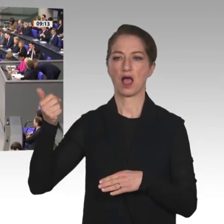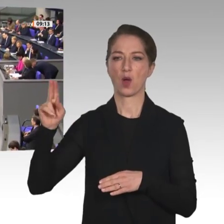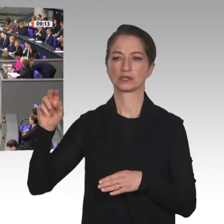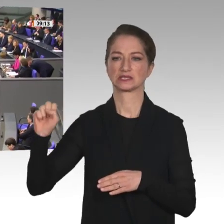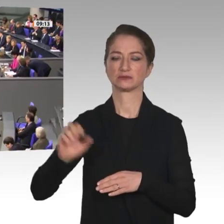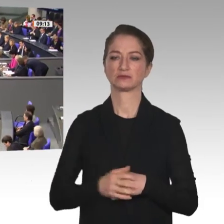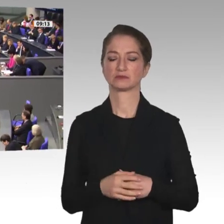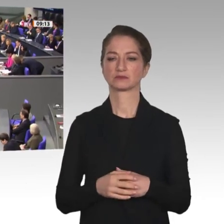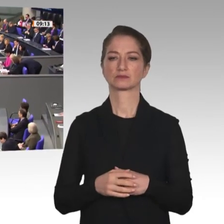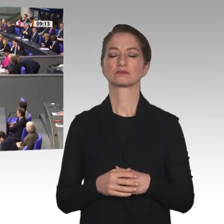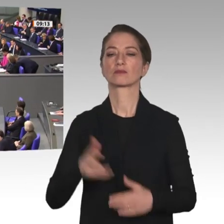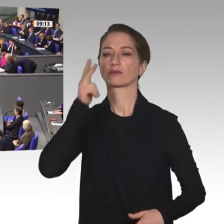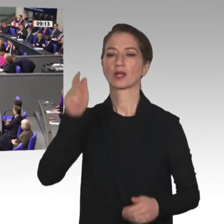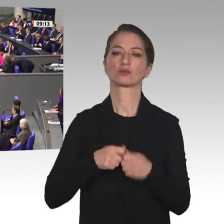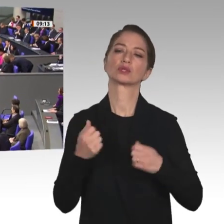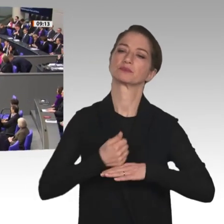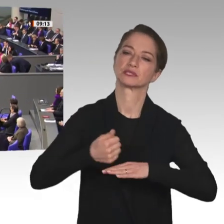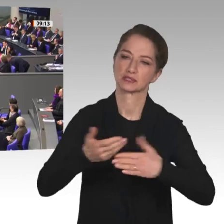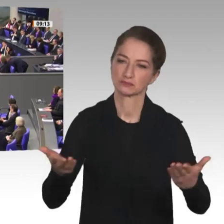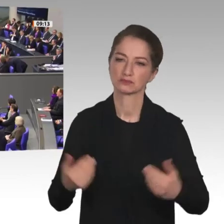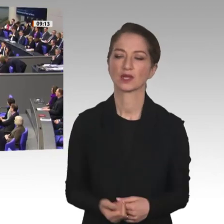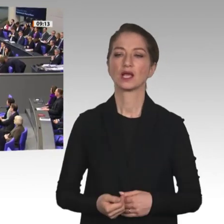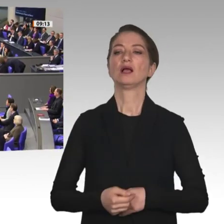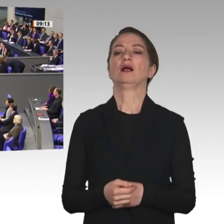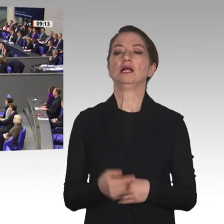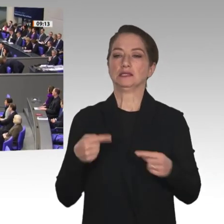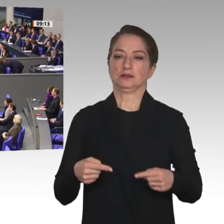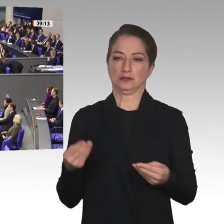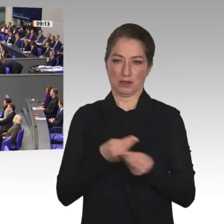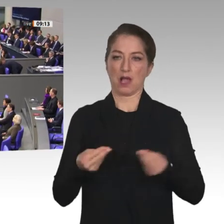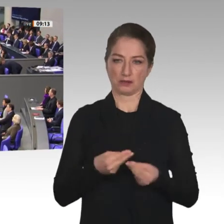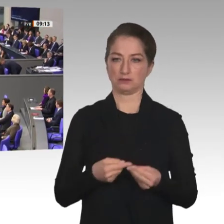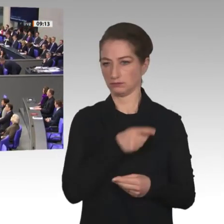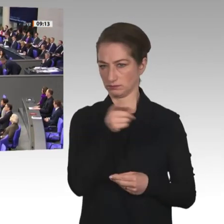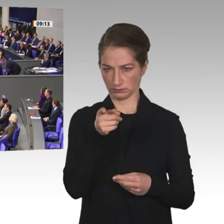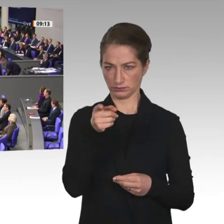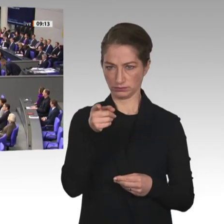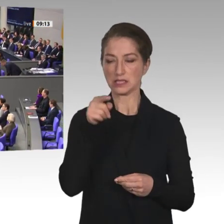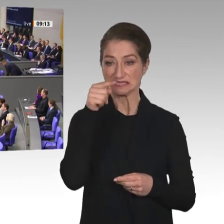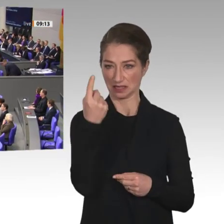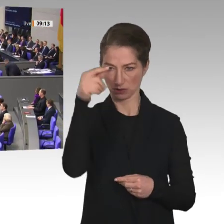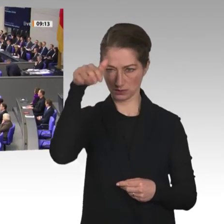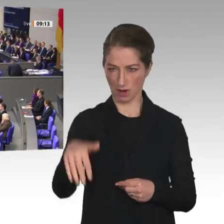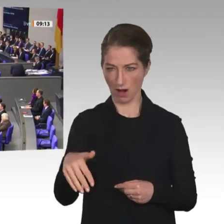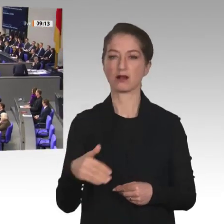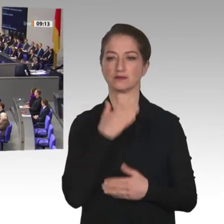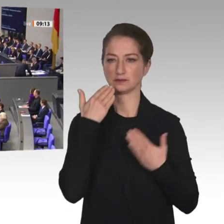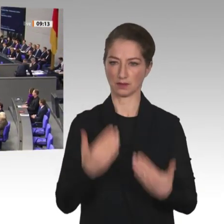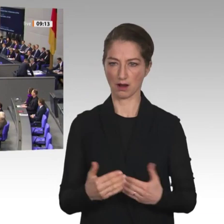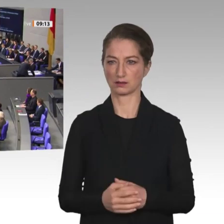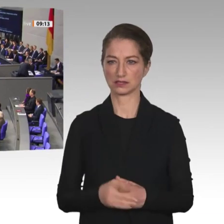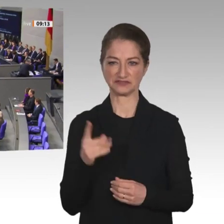Herr Bundespräsident, es ist ein wichtiges Zeichen, dass Sie heute bei dieser Debatte hier sind. Und Herr Bundestagspräsident, vielen Dank für